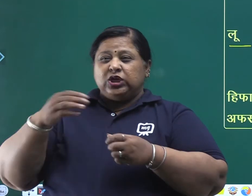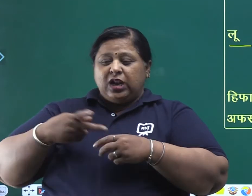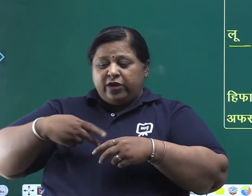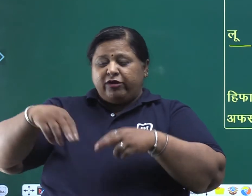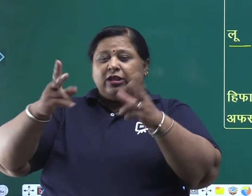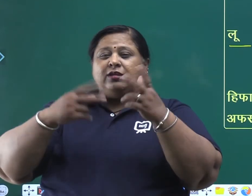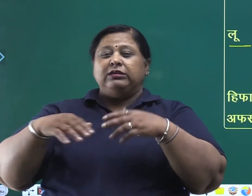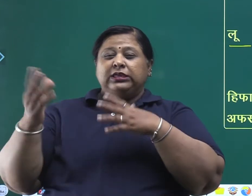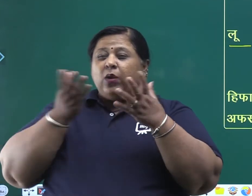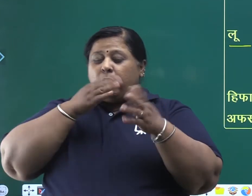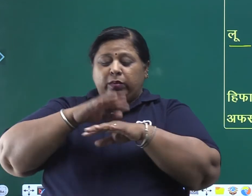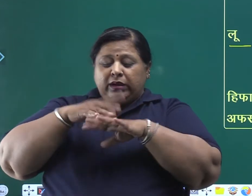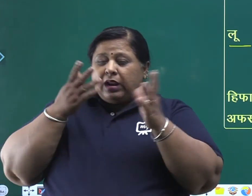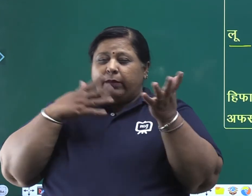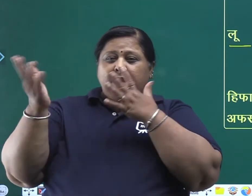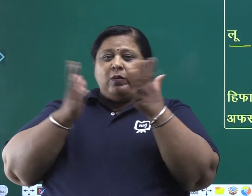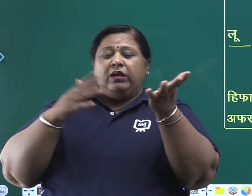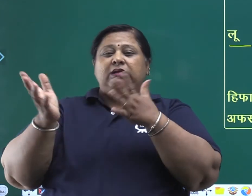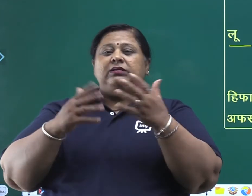वाली गर्म हवा।